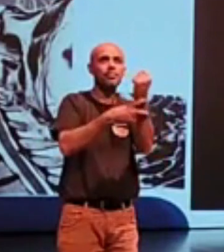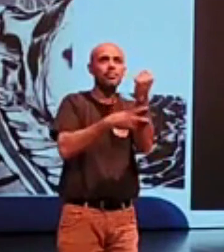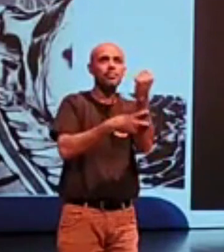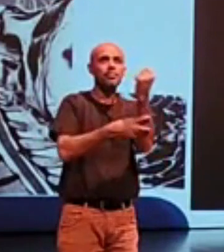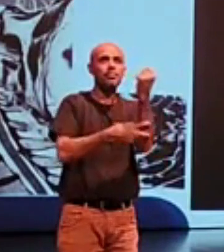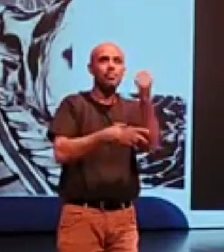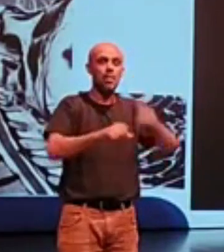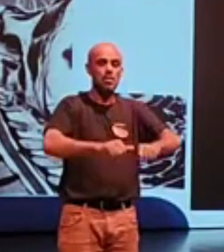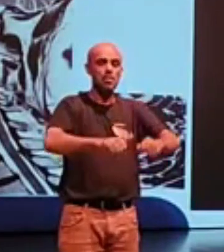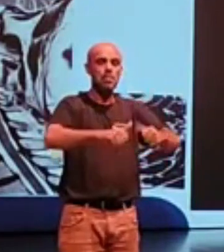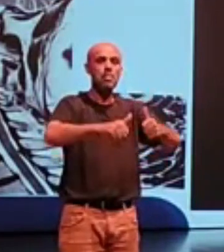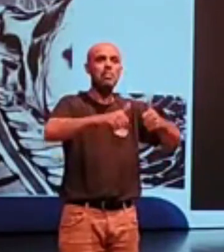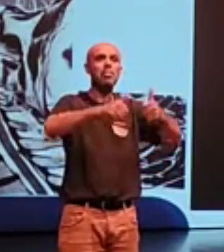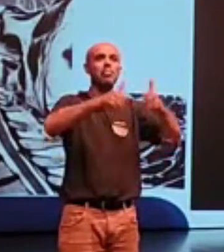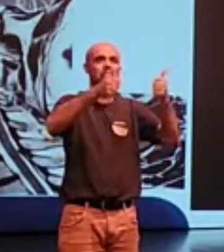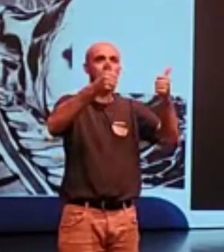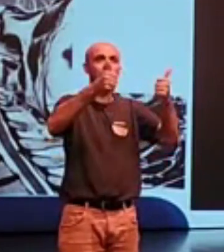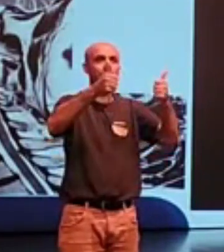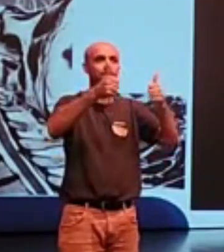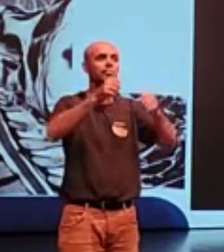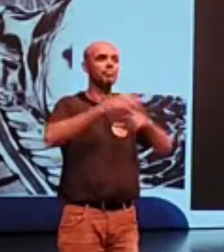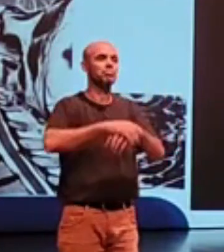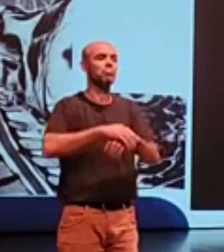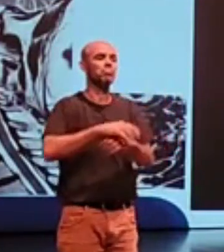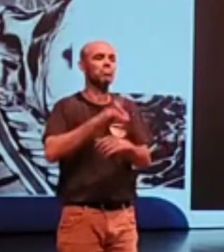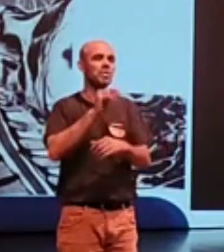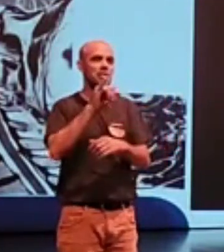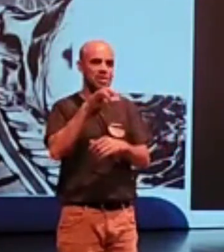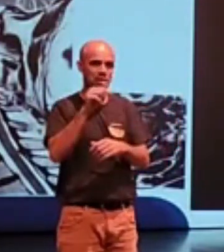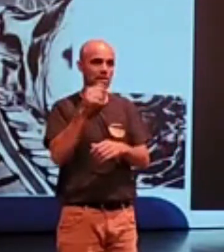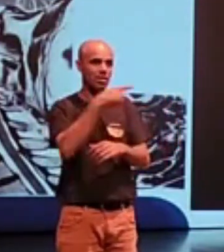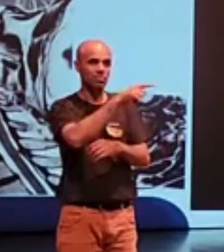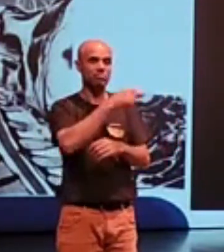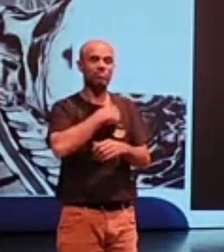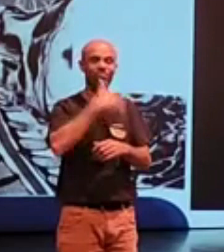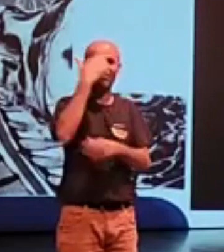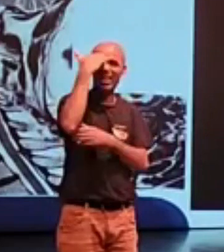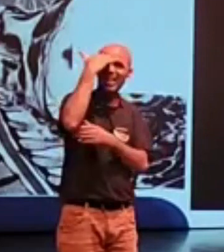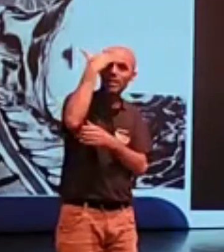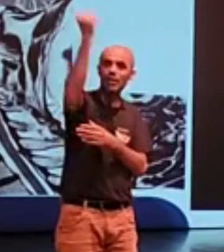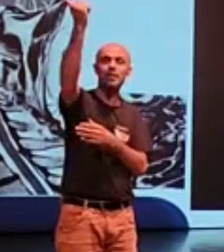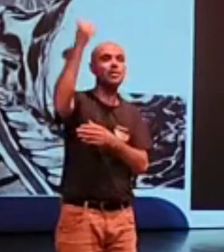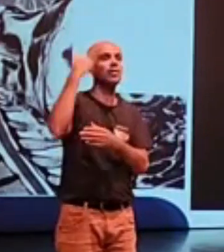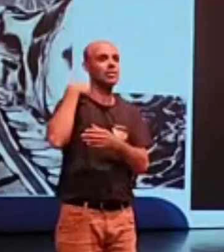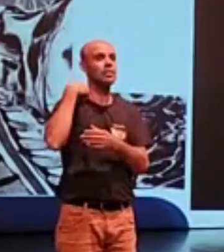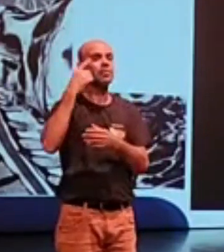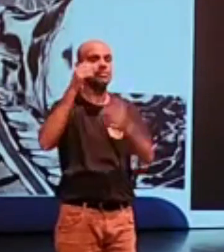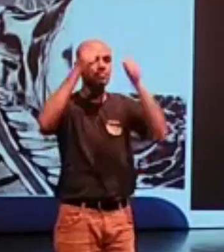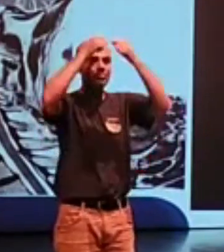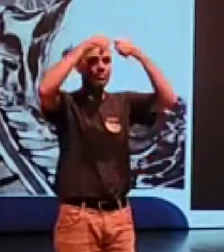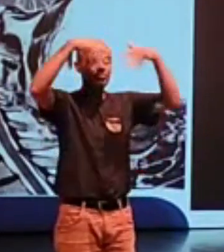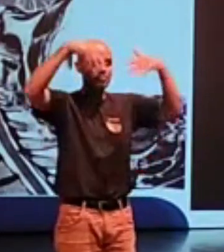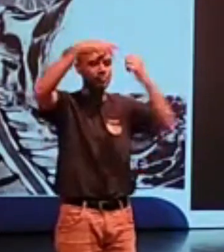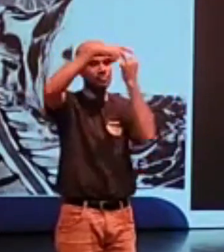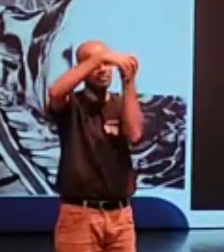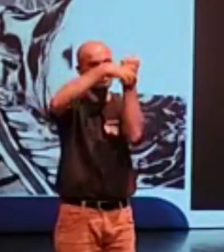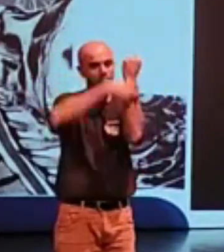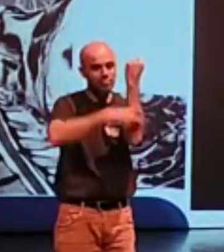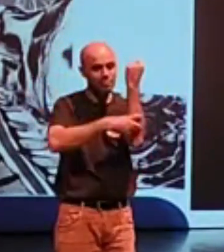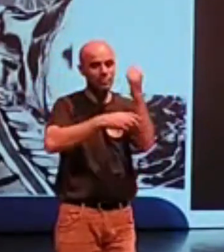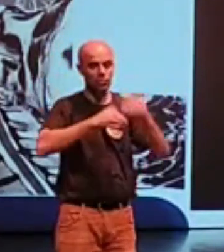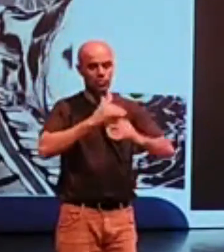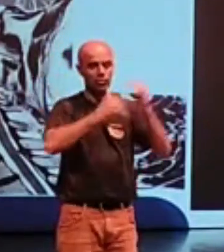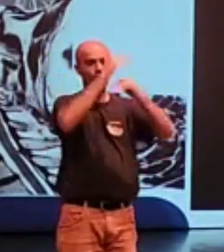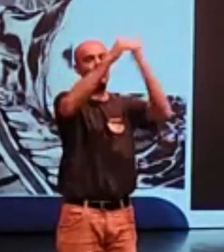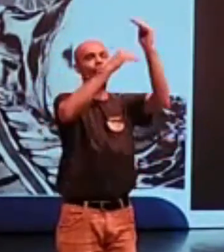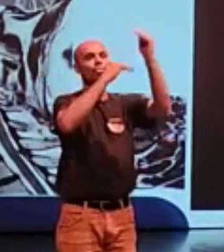Ricardo Ferreira, que é um dos papas da neuromonitorização e que trouxe a neuromonitorização para todo o nosso país.